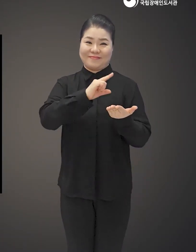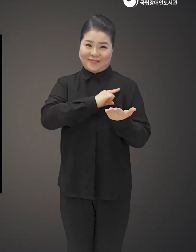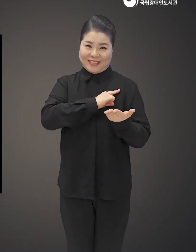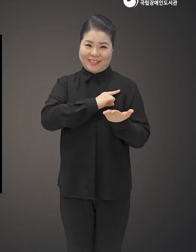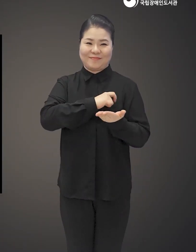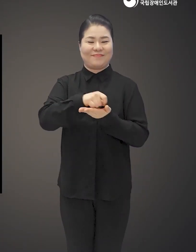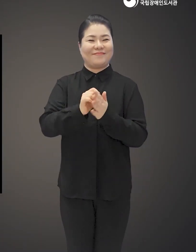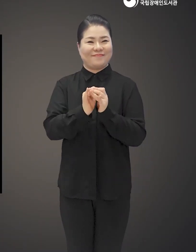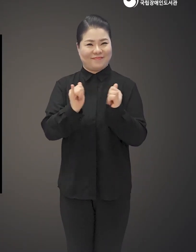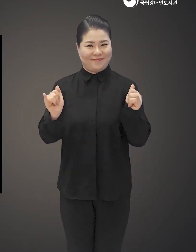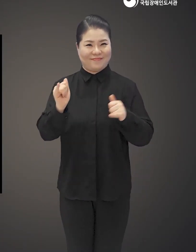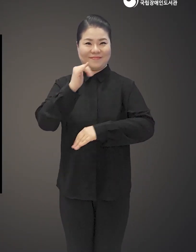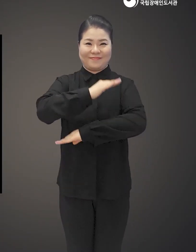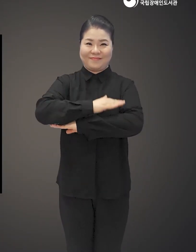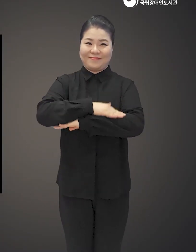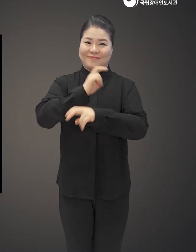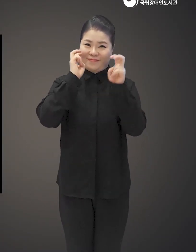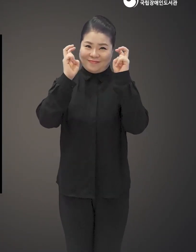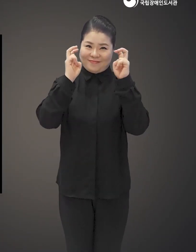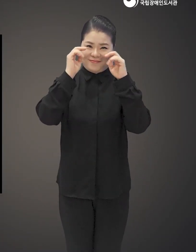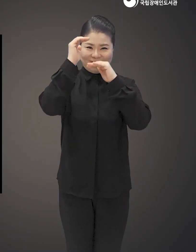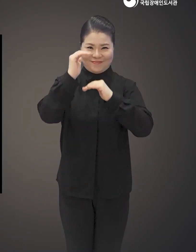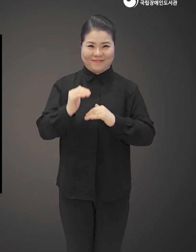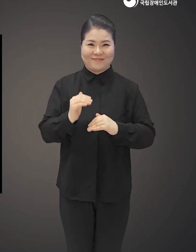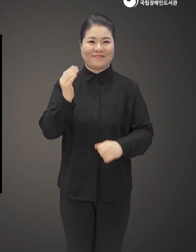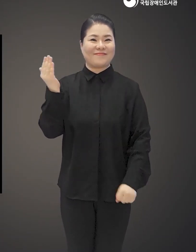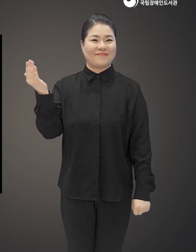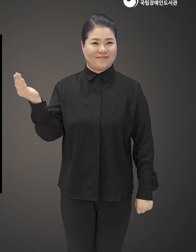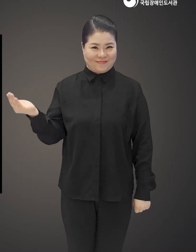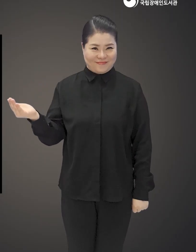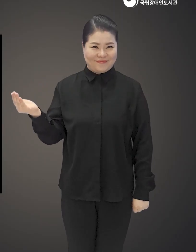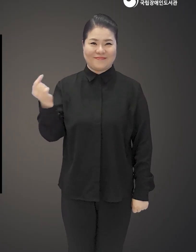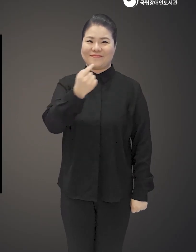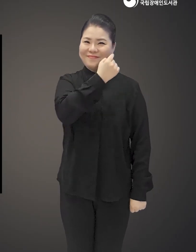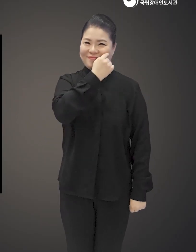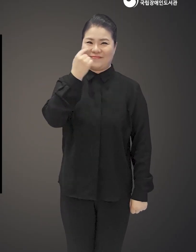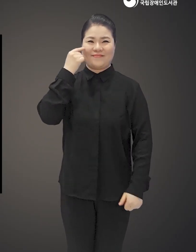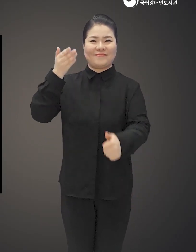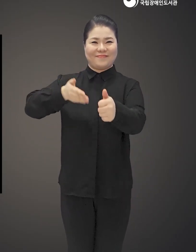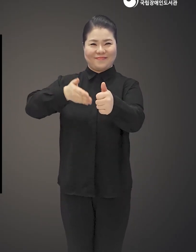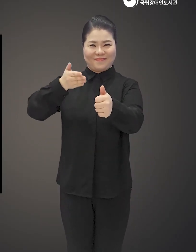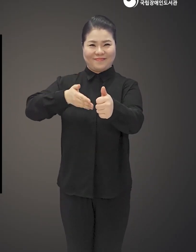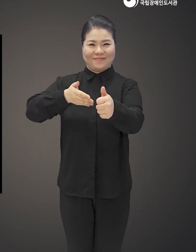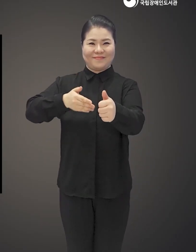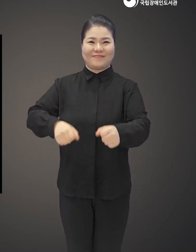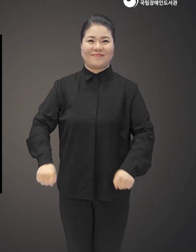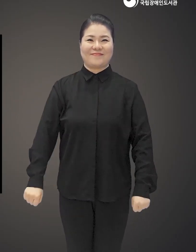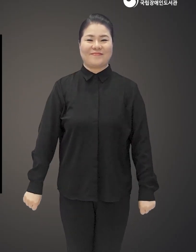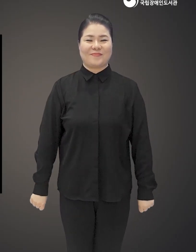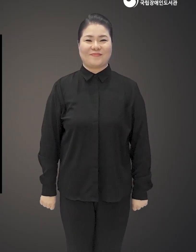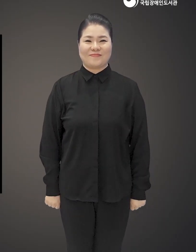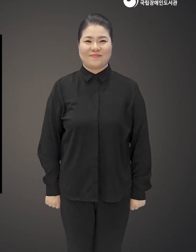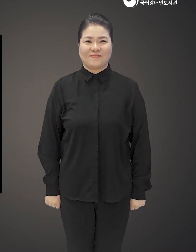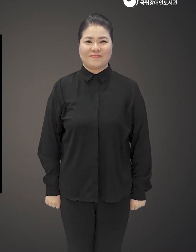도서명 사자처럼 자신 있게 으르렁. 저자 칼리 소로시악, KT 워커.